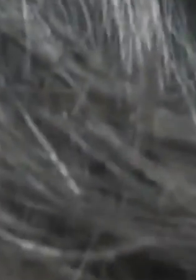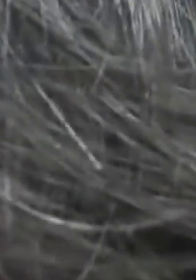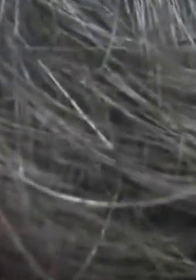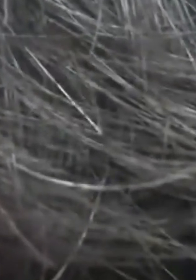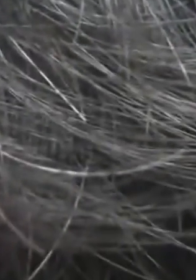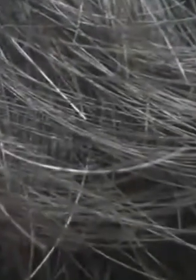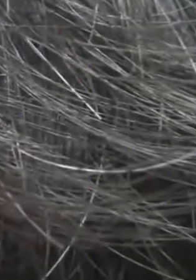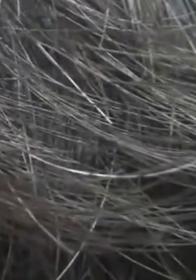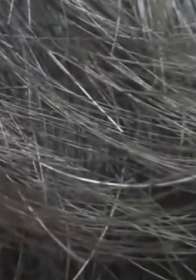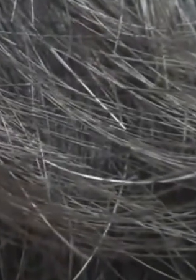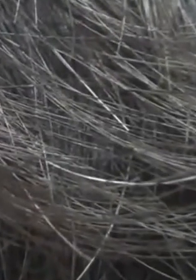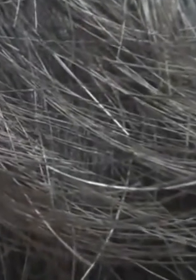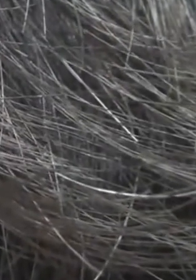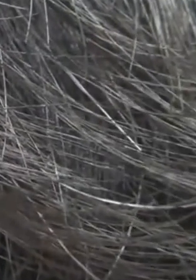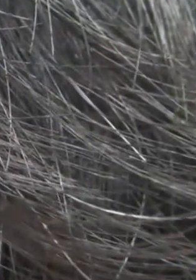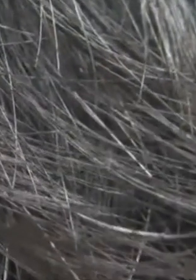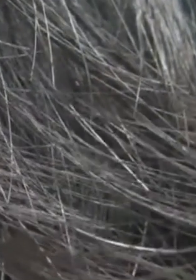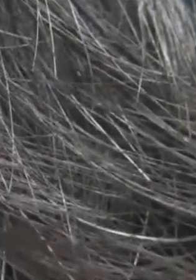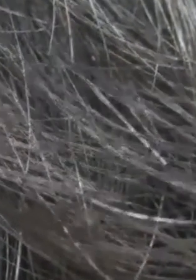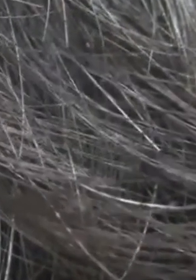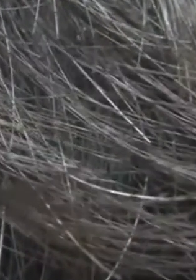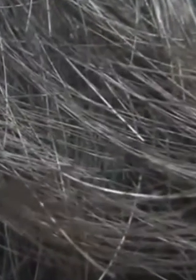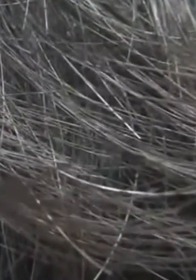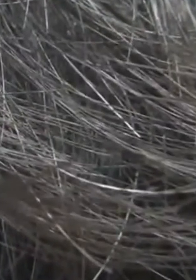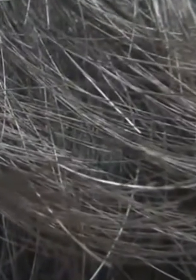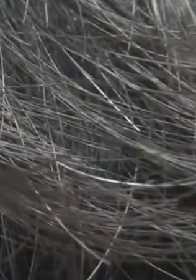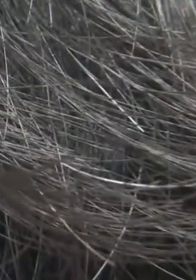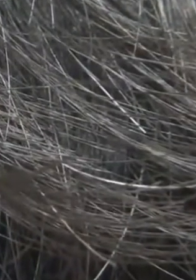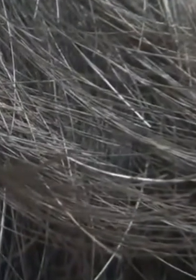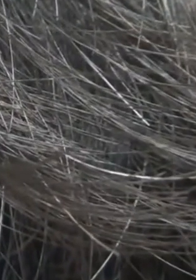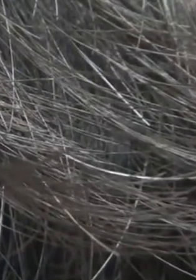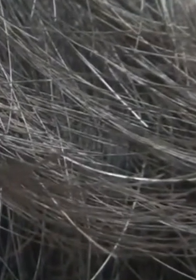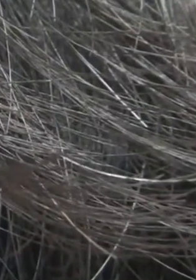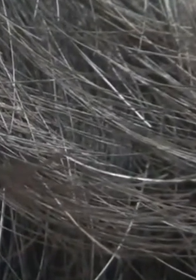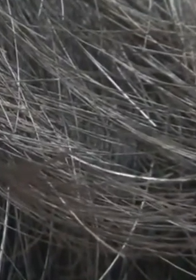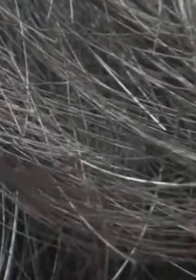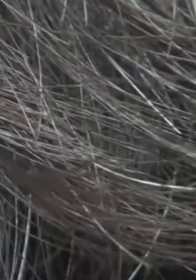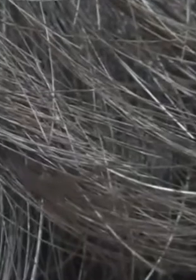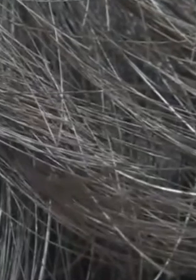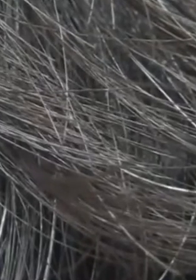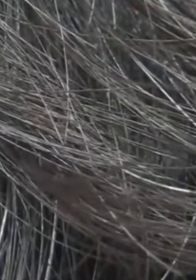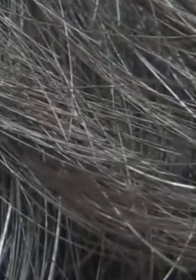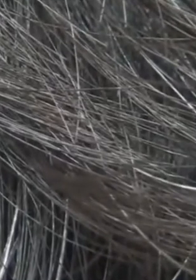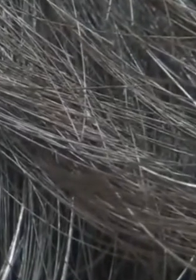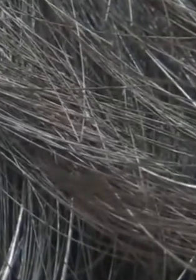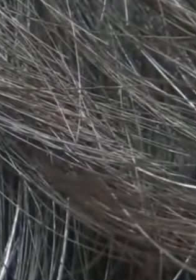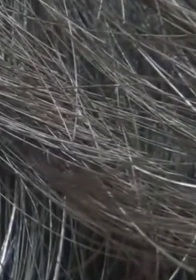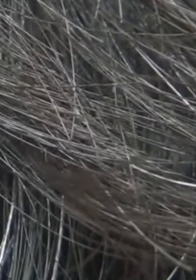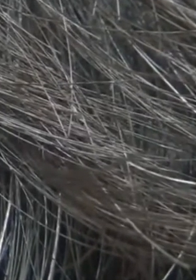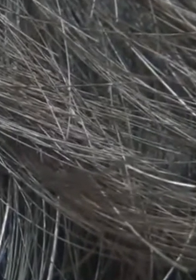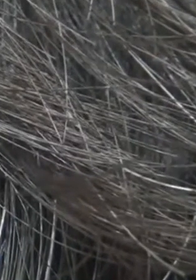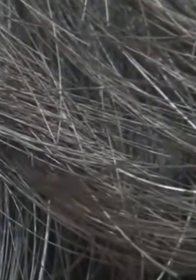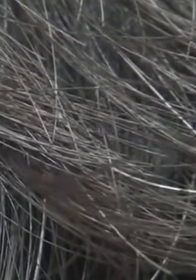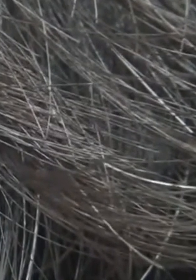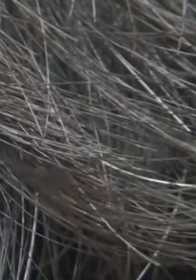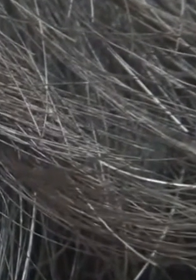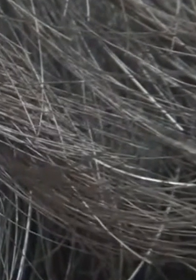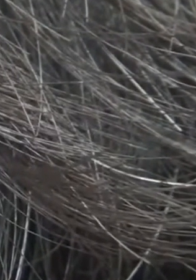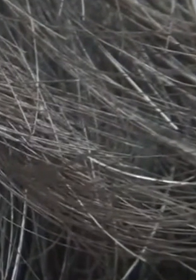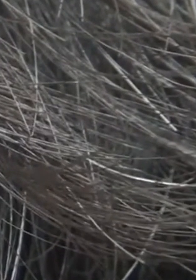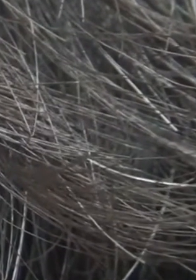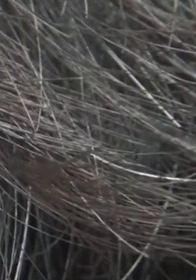같은 공연, 강연도 제외됐습니다. 법에서는 모든 공중이용시설을 열거할 수